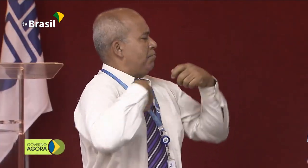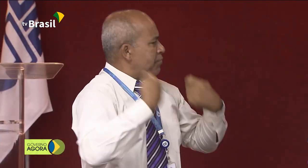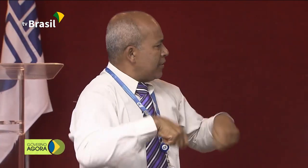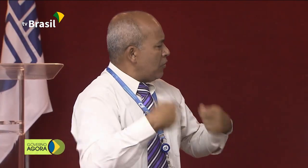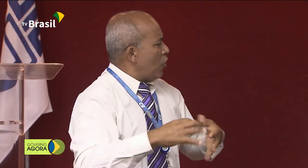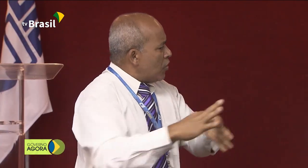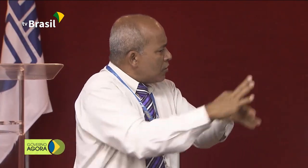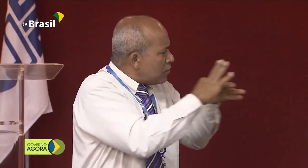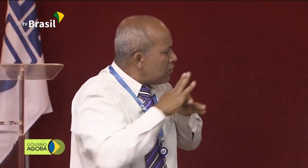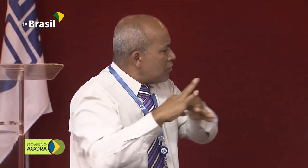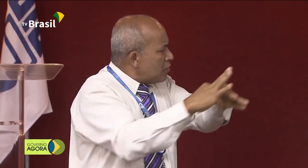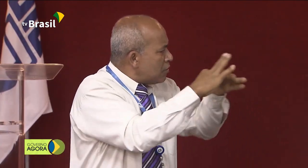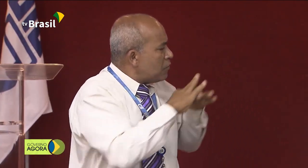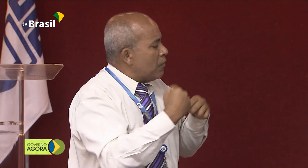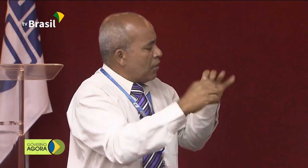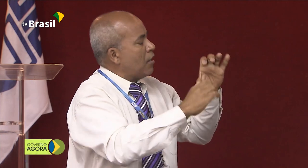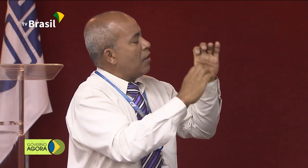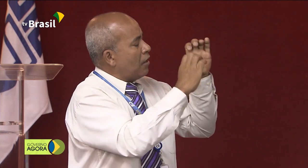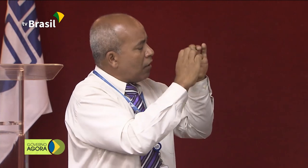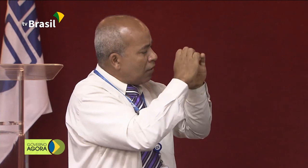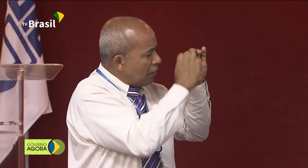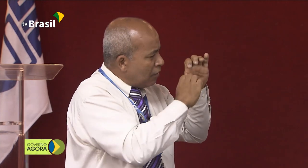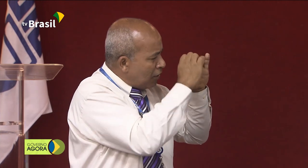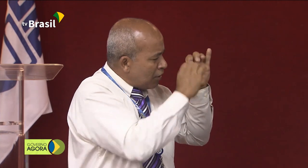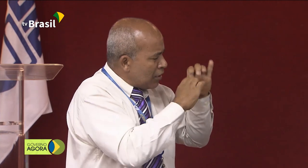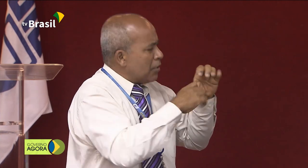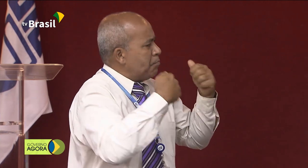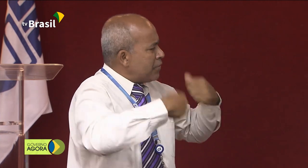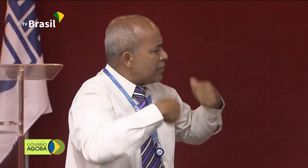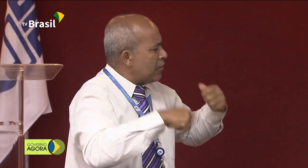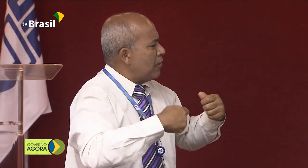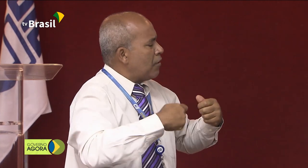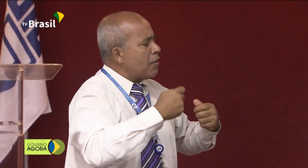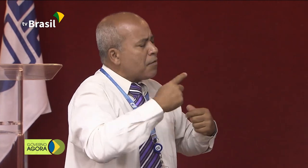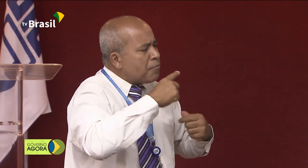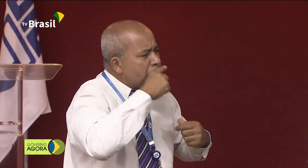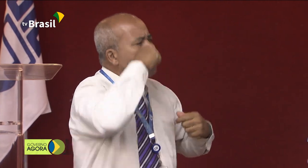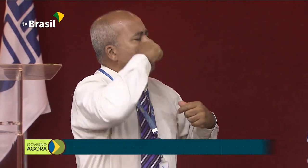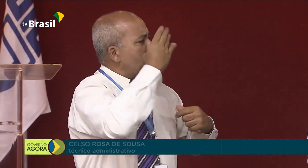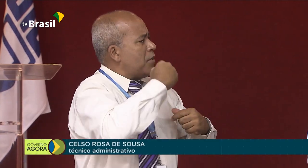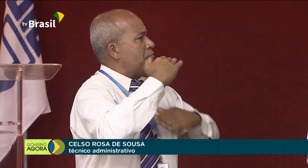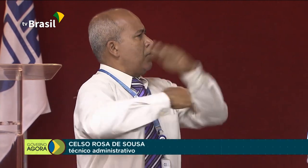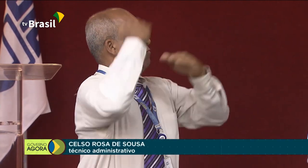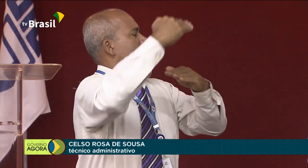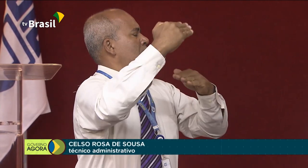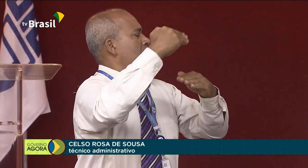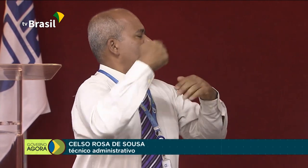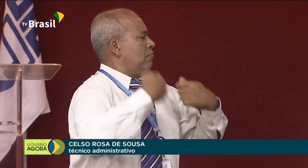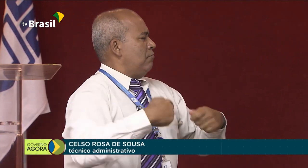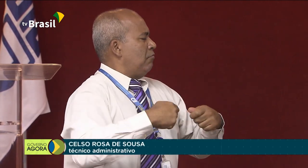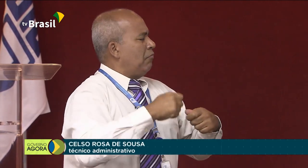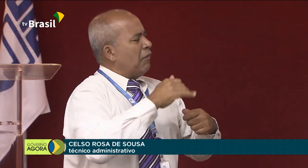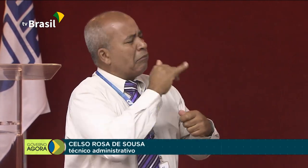incluído e valorizado com a parceria é uma união entre governo e se